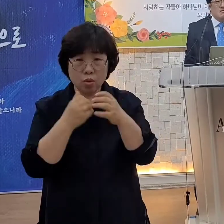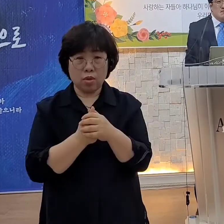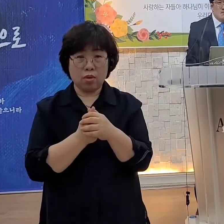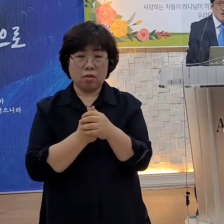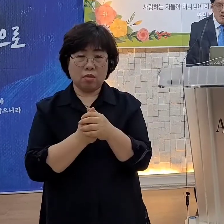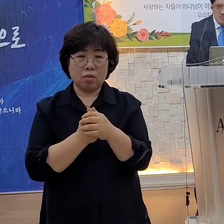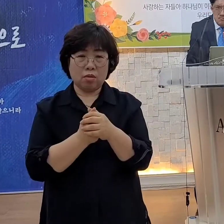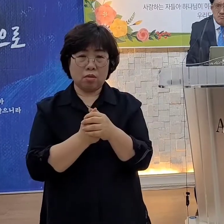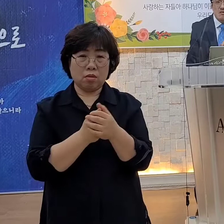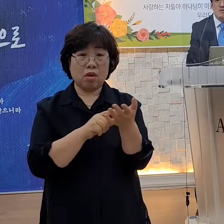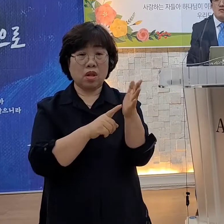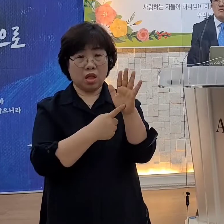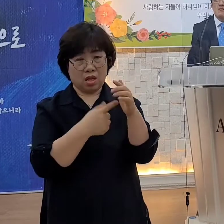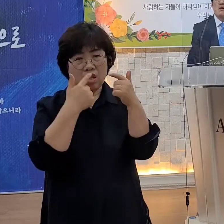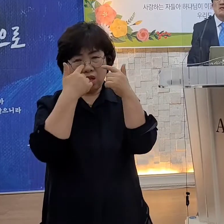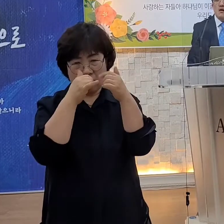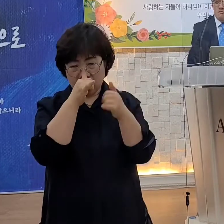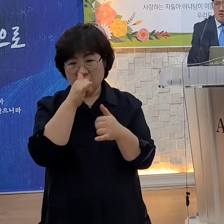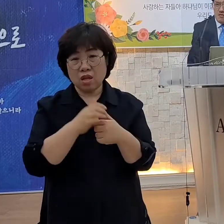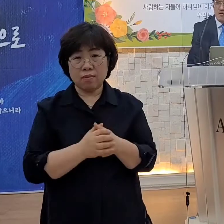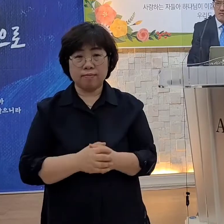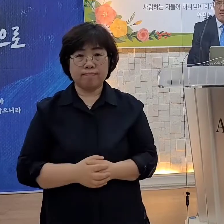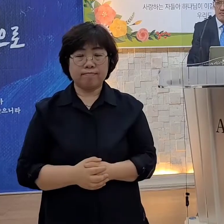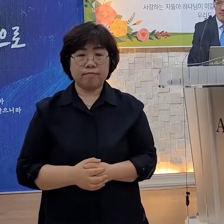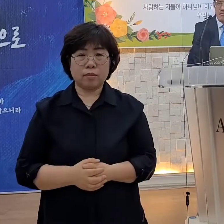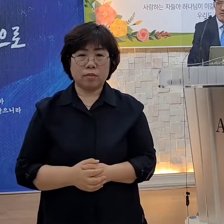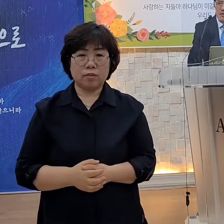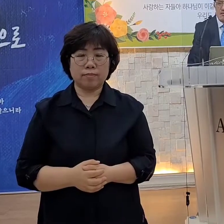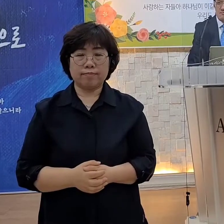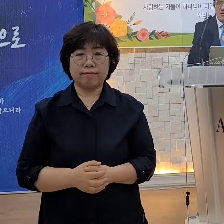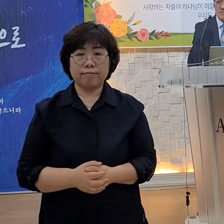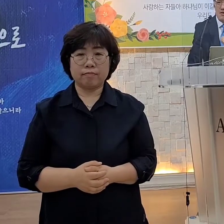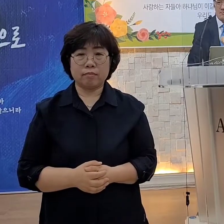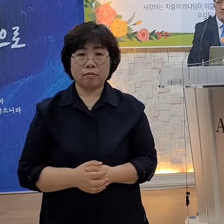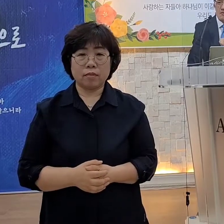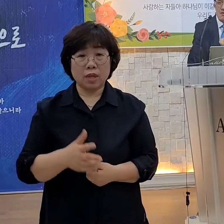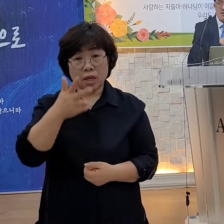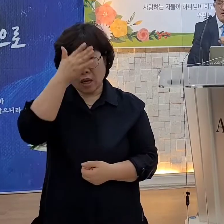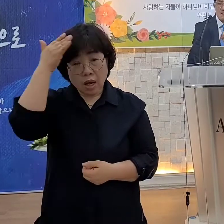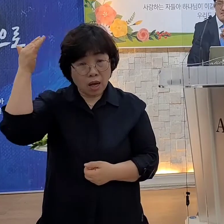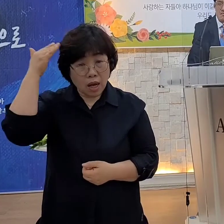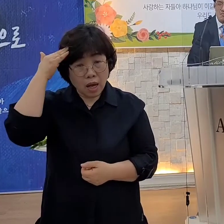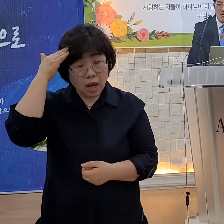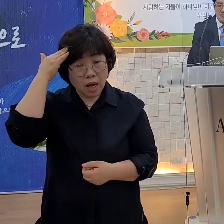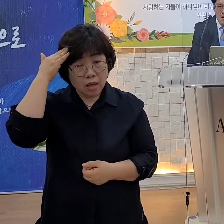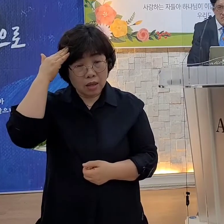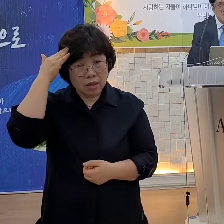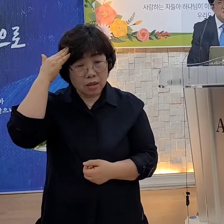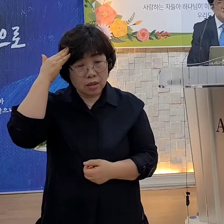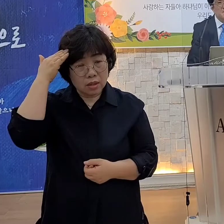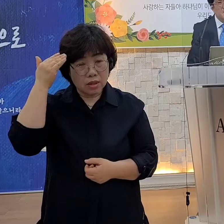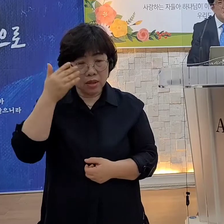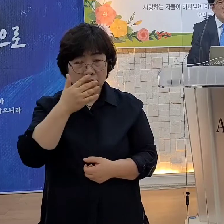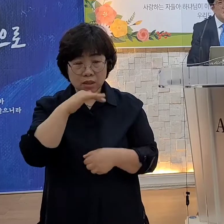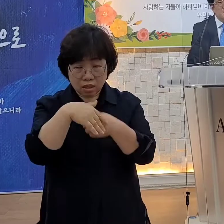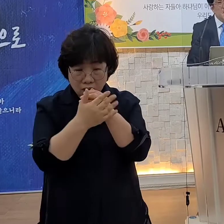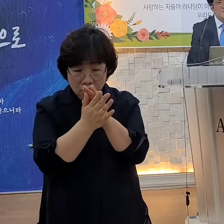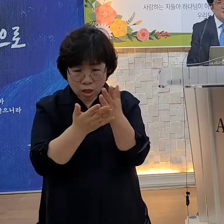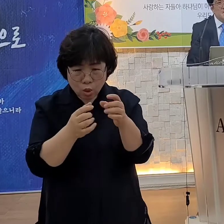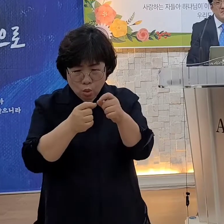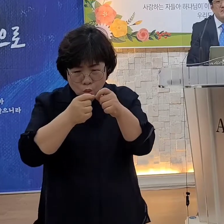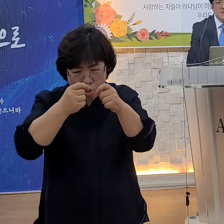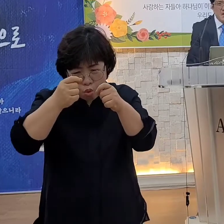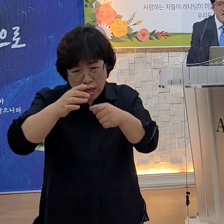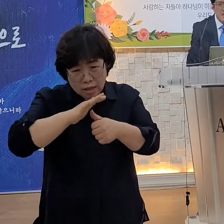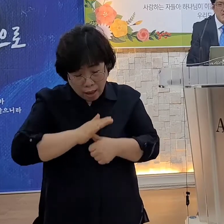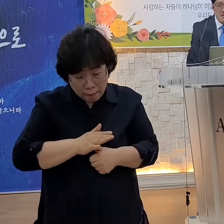이렇게 성경은 분명히 이야기하고 있다는 거예요. 아니 우리나라 말도 사랑은 오래 참는 거. 여러분 참는